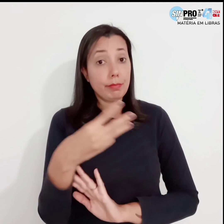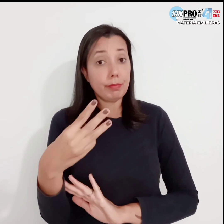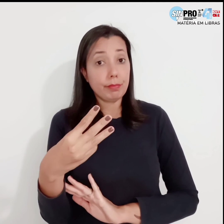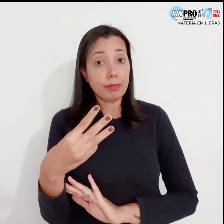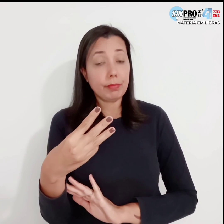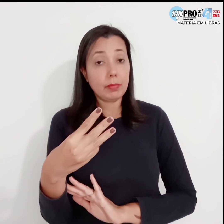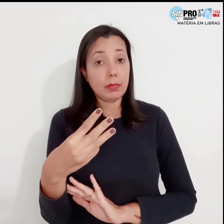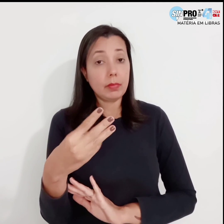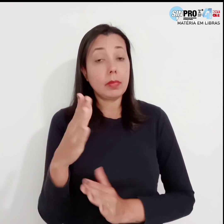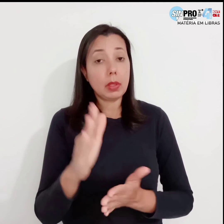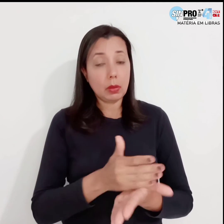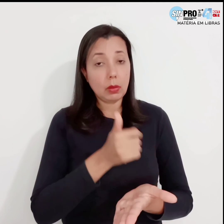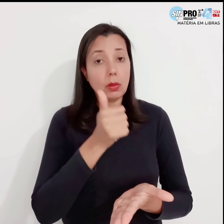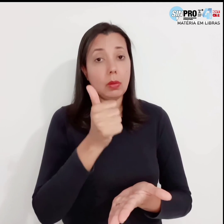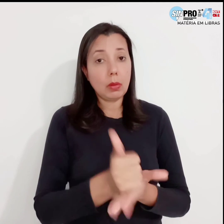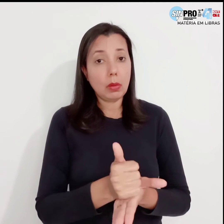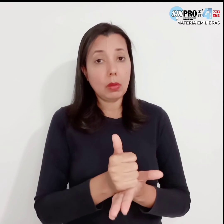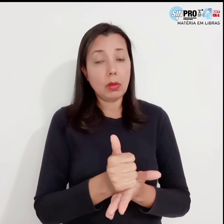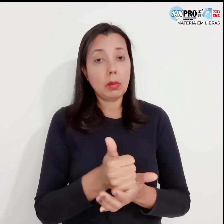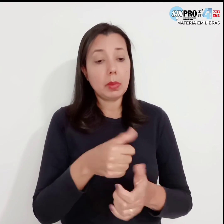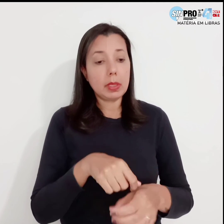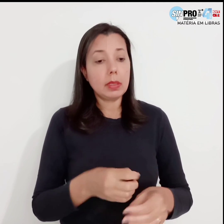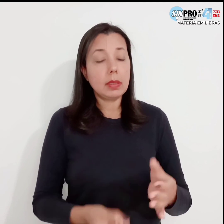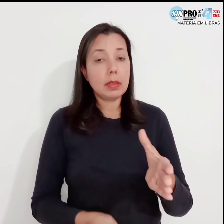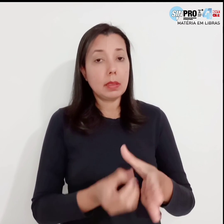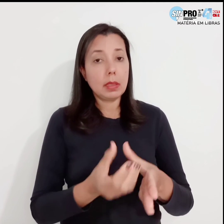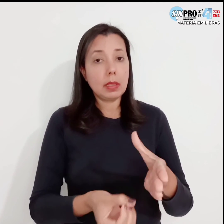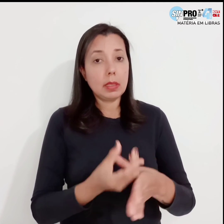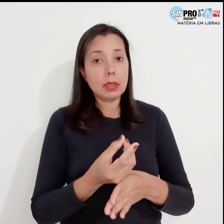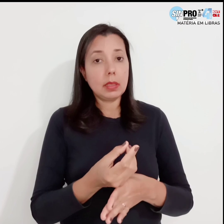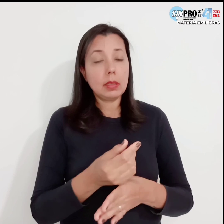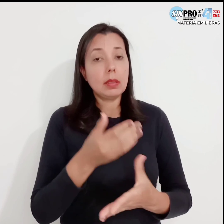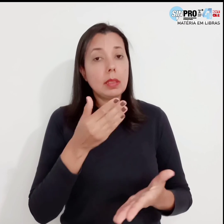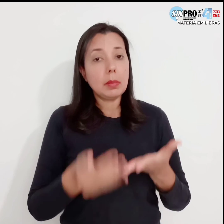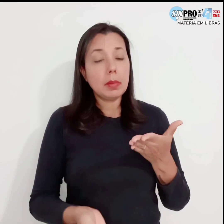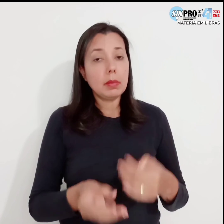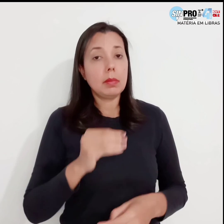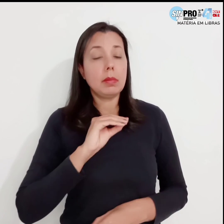Editorial 3, golpe está na origem da perda